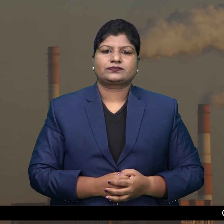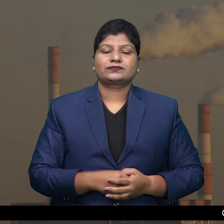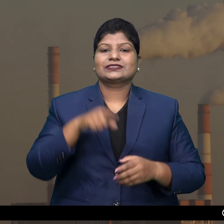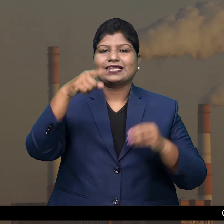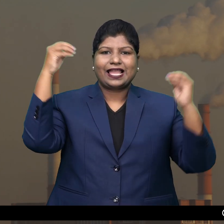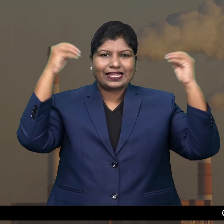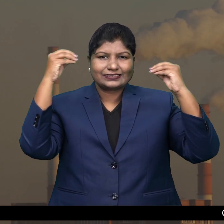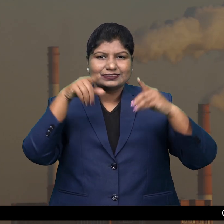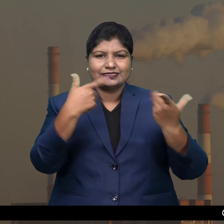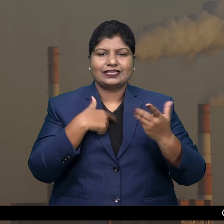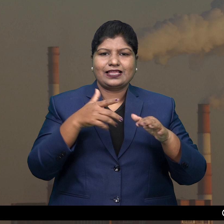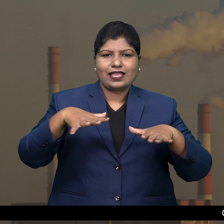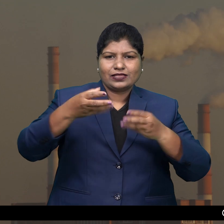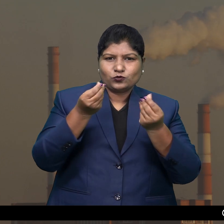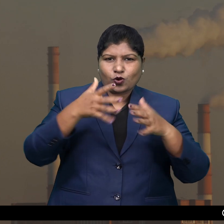ఆమ్లవర్షం.